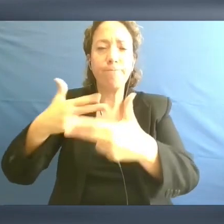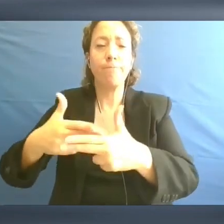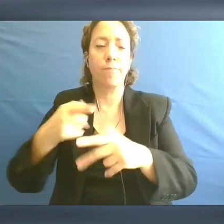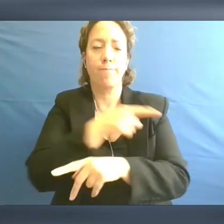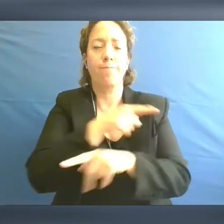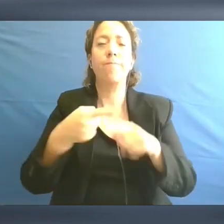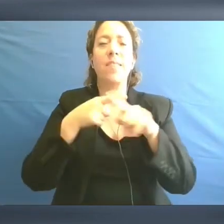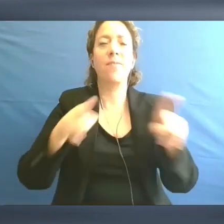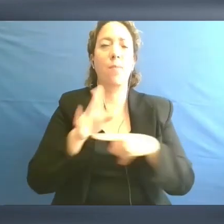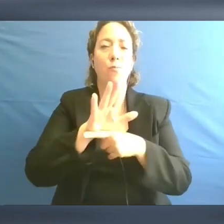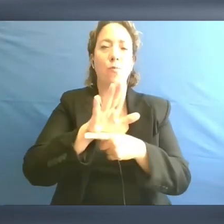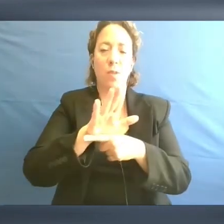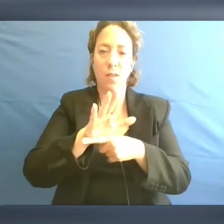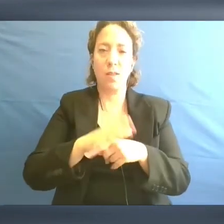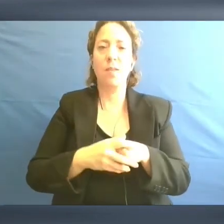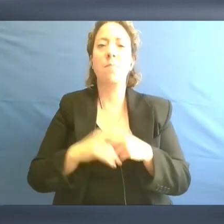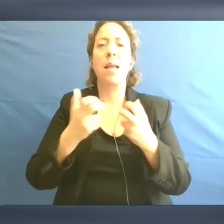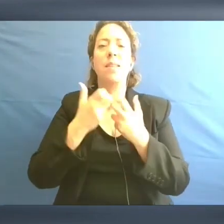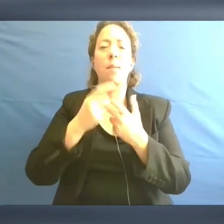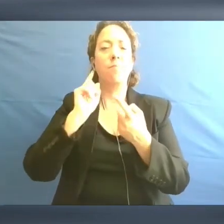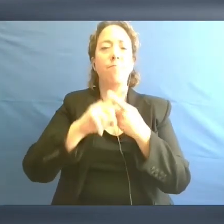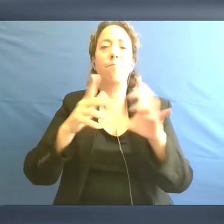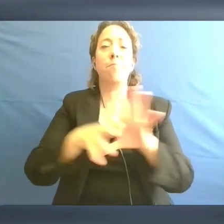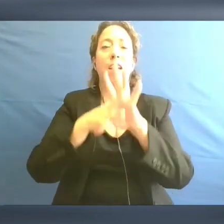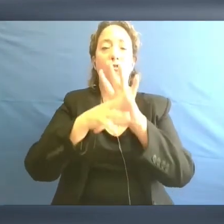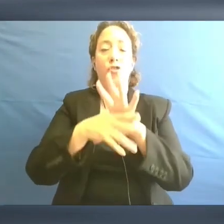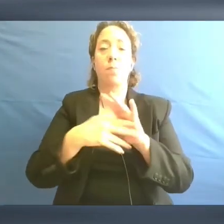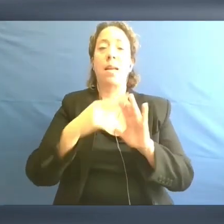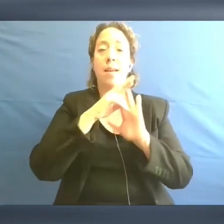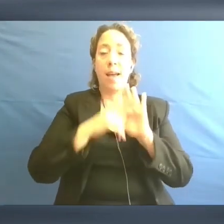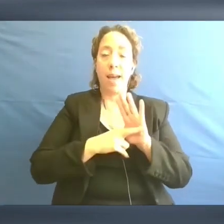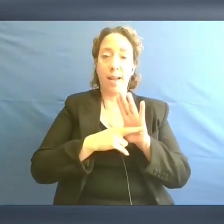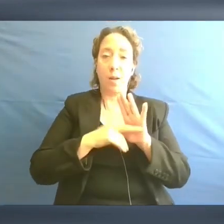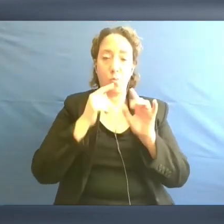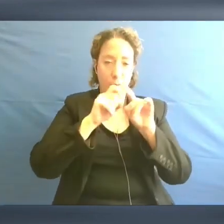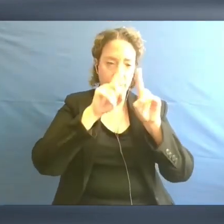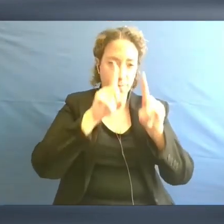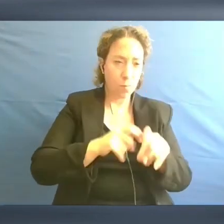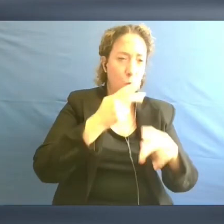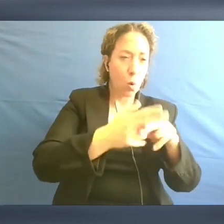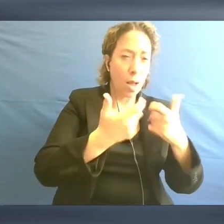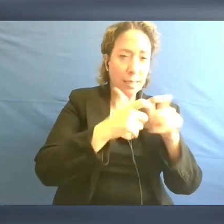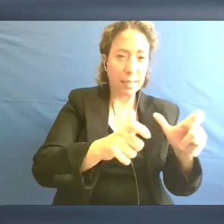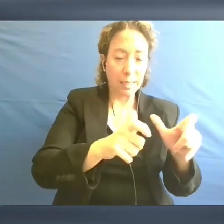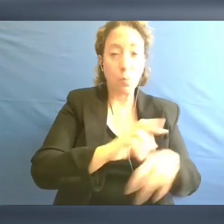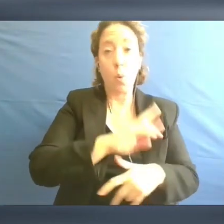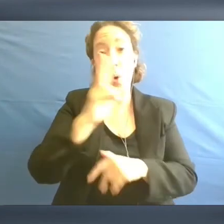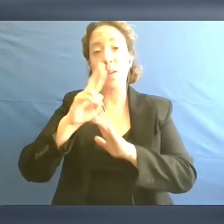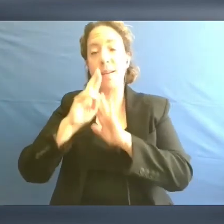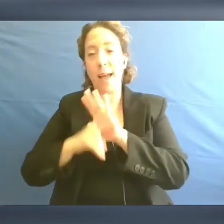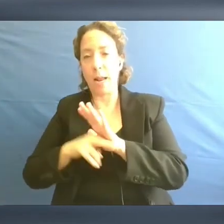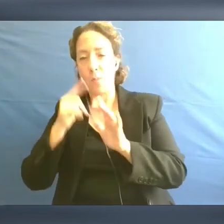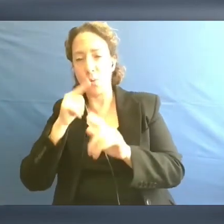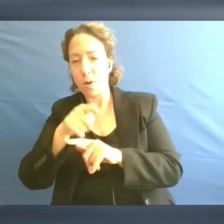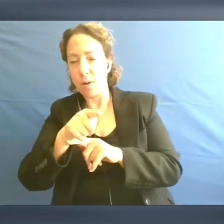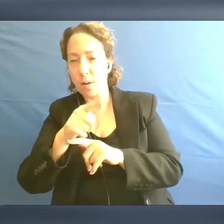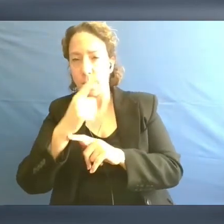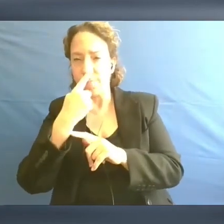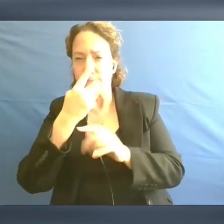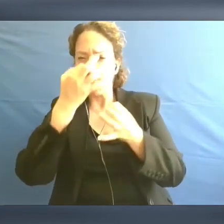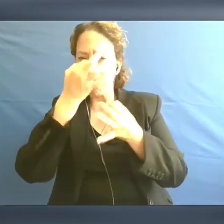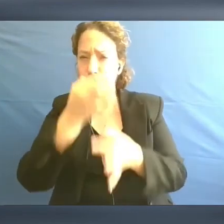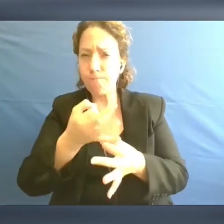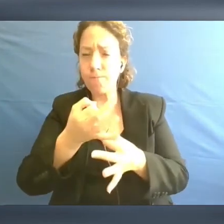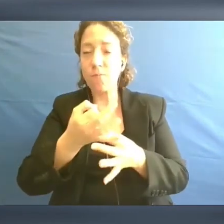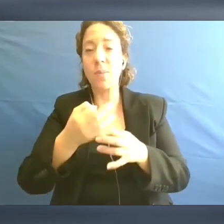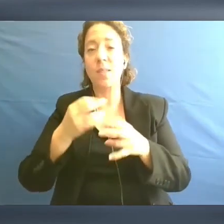on peut par exemple avoir pour les images une règle qui teste la présence d'un nom accessible et une autre règle qui teste sa pertinence. Le découpage